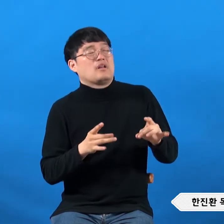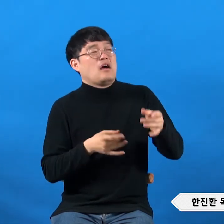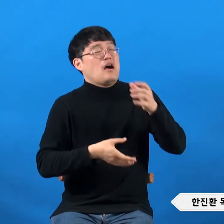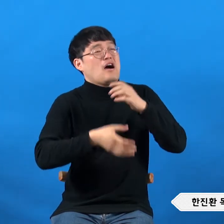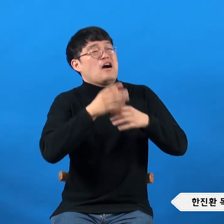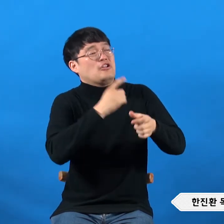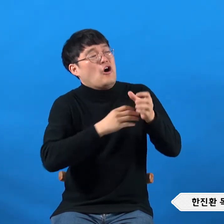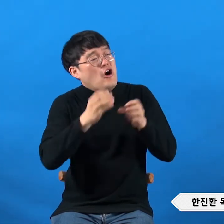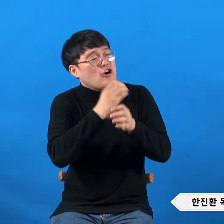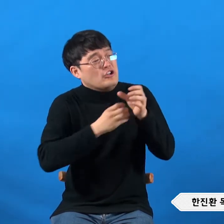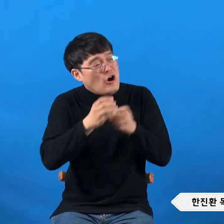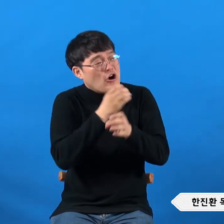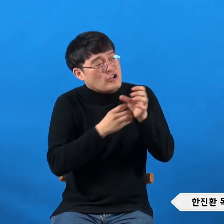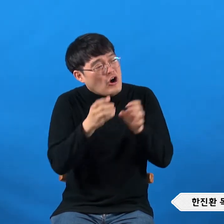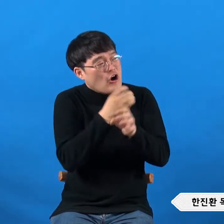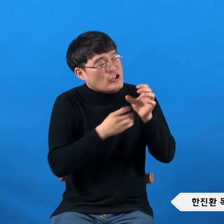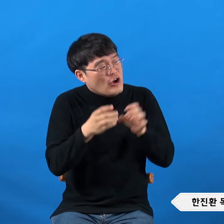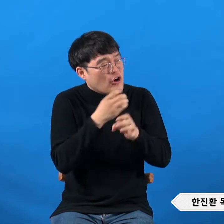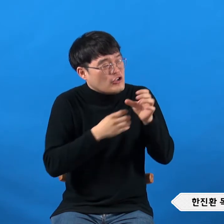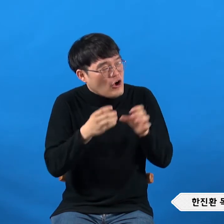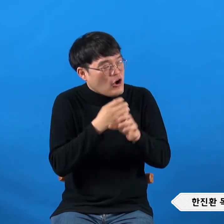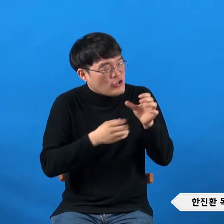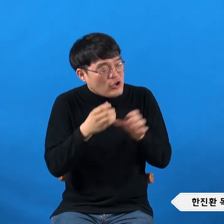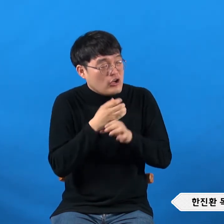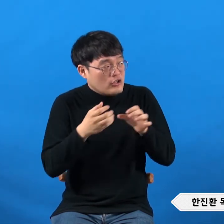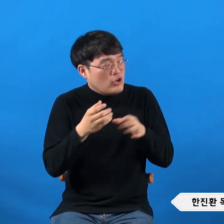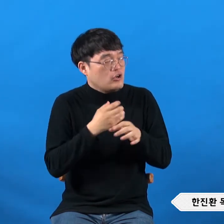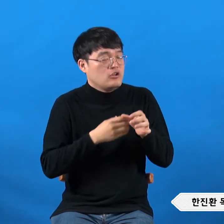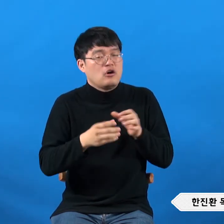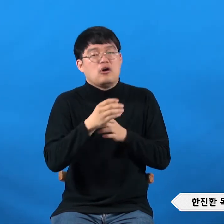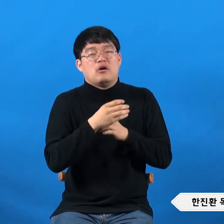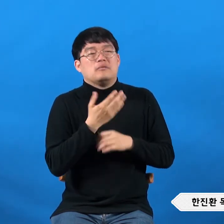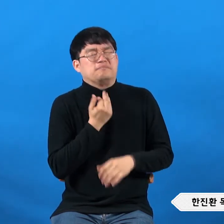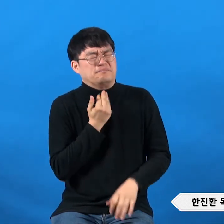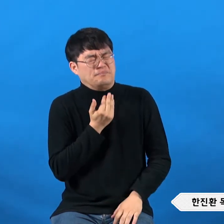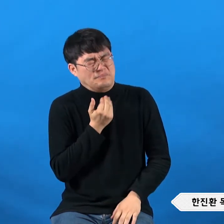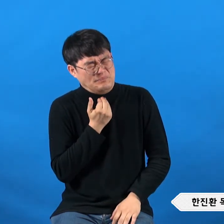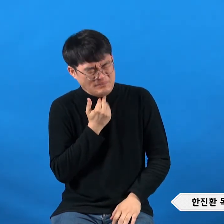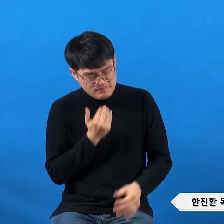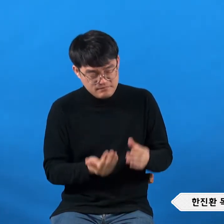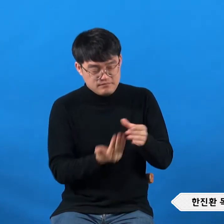더 조금만 더 하면서 더 헐떡이게 됩니다.